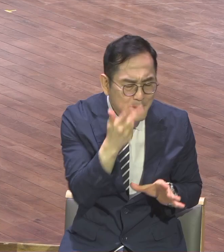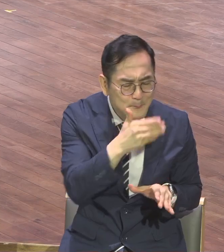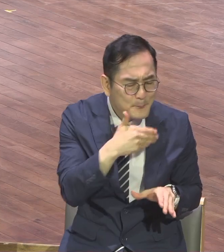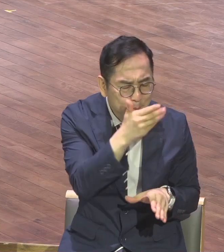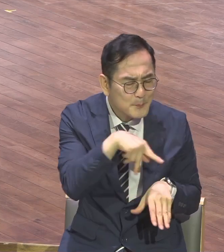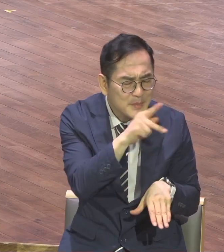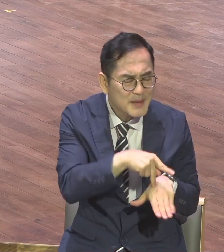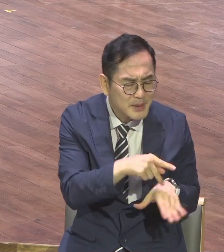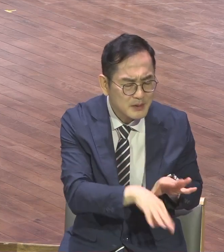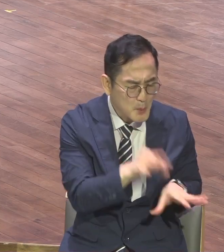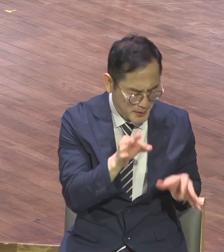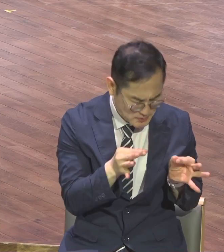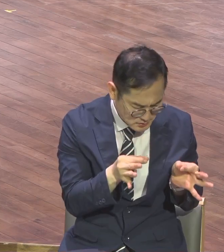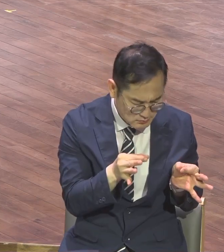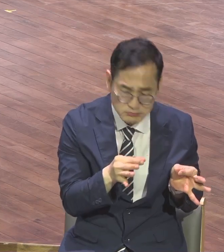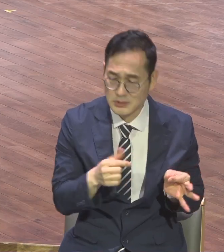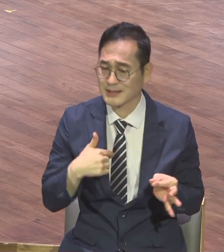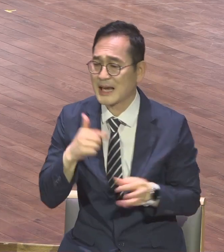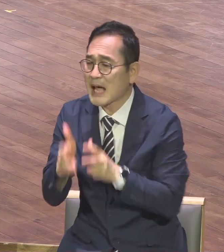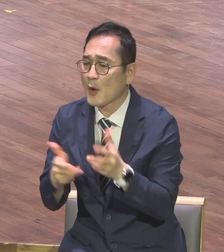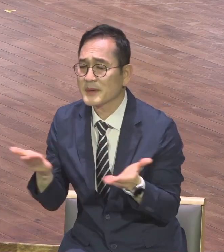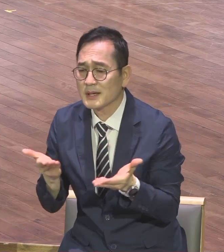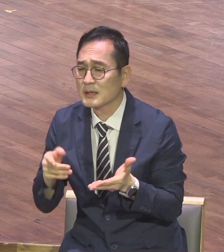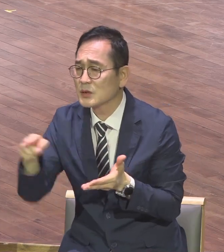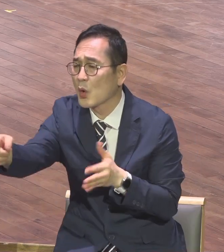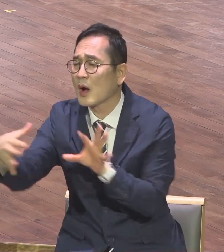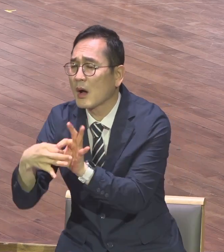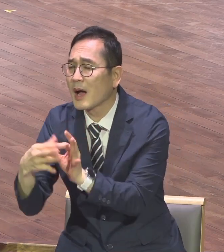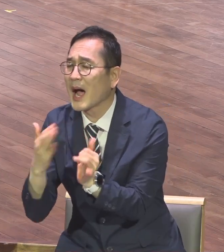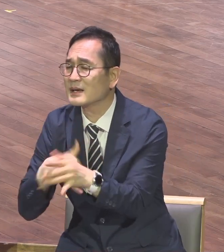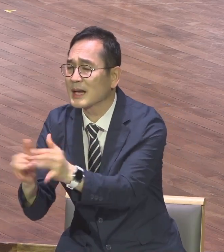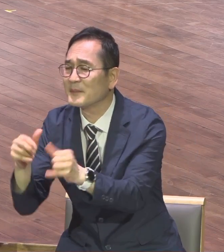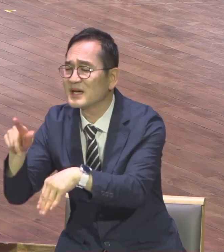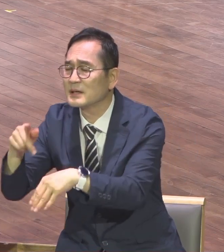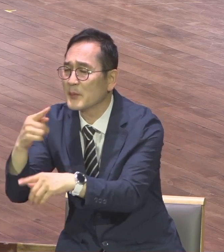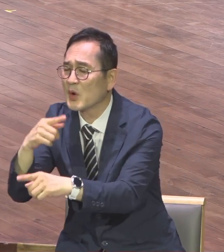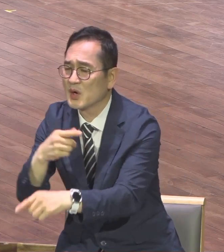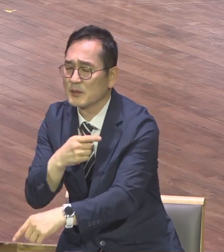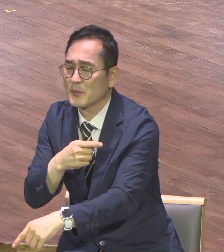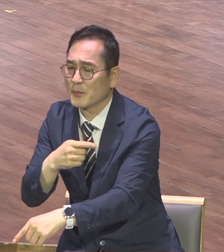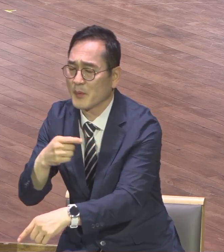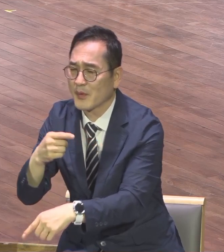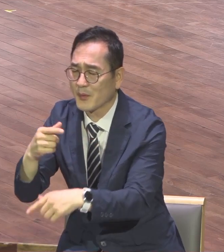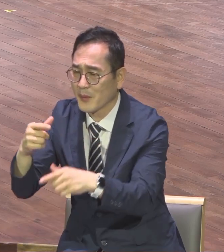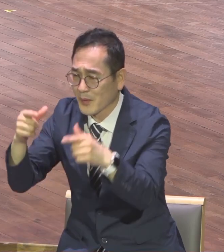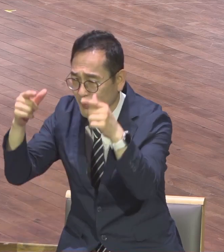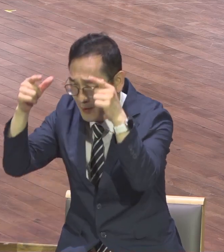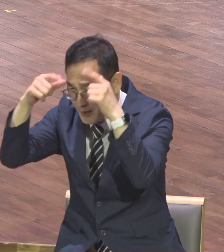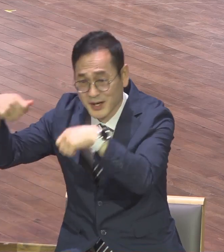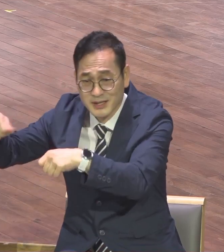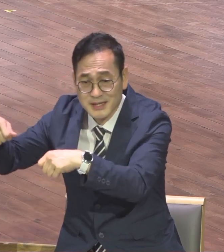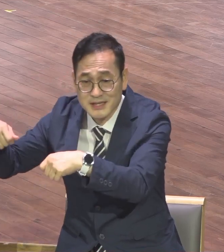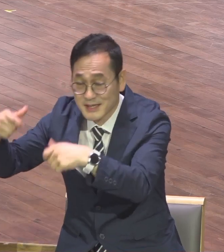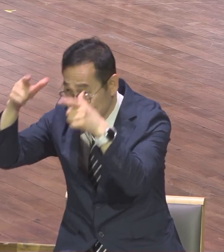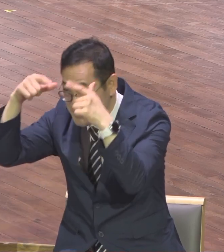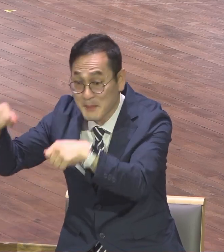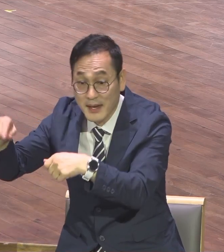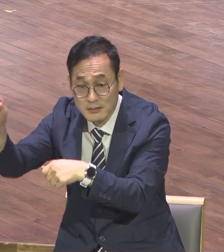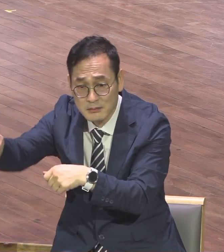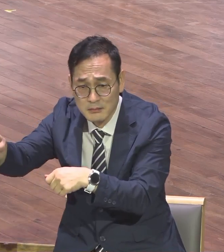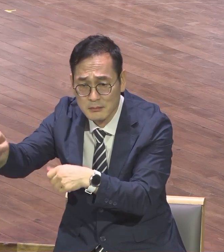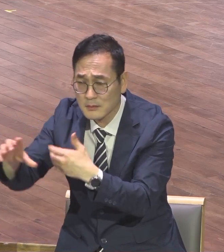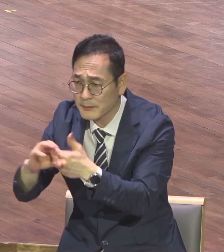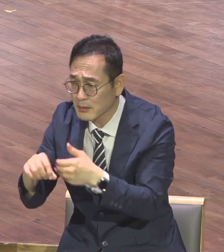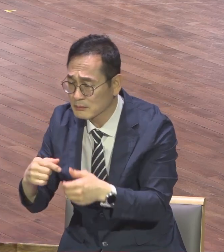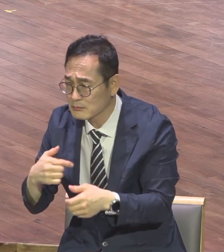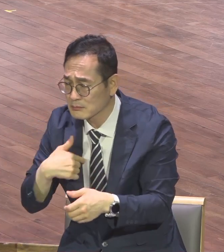자기가 아는 그 사람 있는 나라에 해당되는 장로님인데 이걸 연결한 겁니다. 어떻게 하든지 그 사람에게 복음을 증거할 수